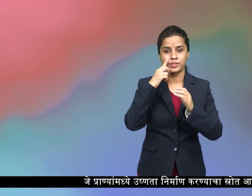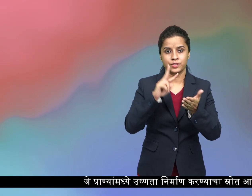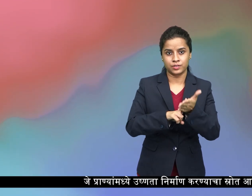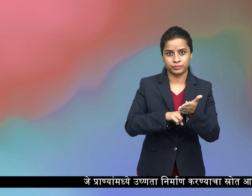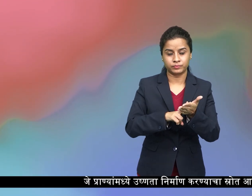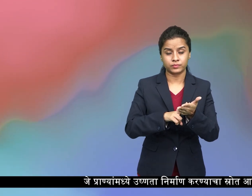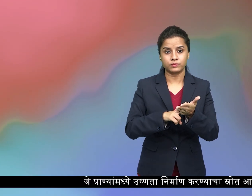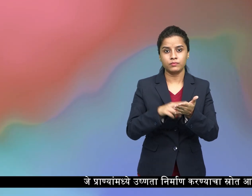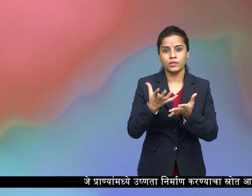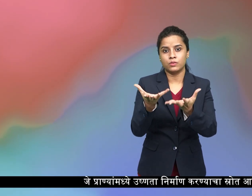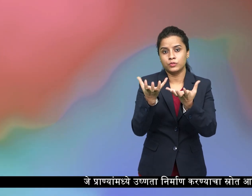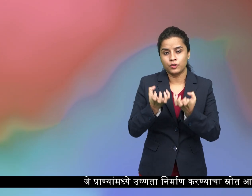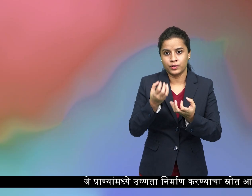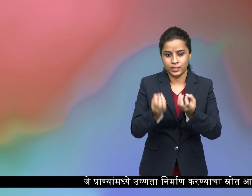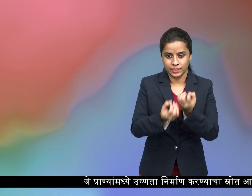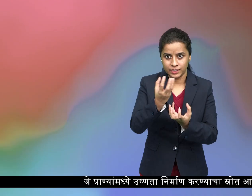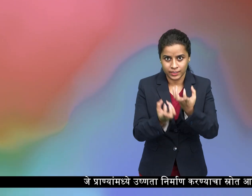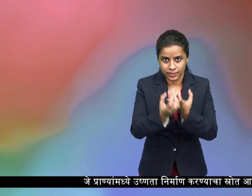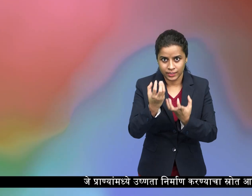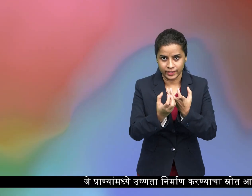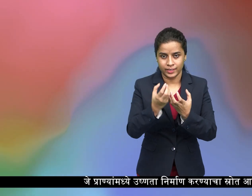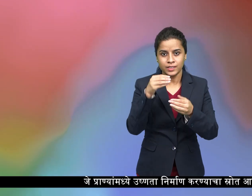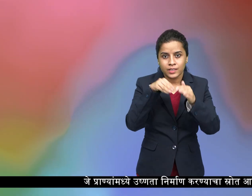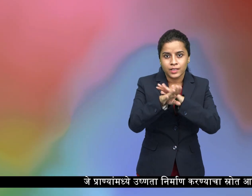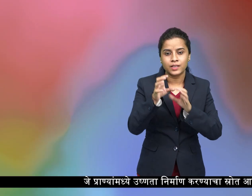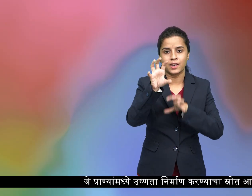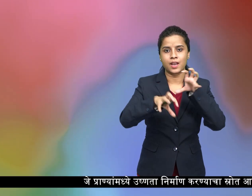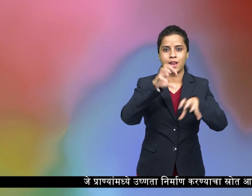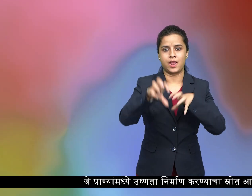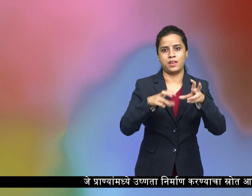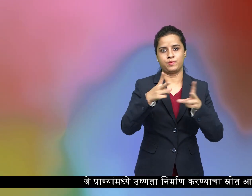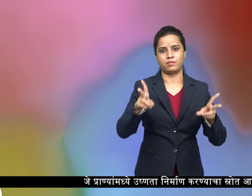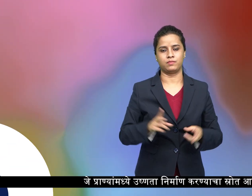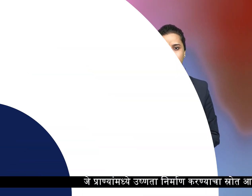जे प्राण्यांमध्ये उष्णता निर्माण करण्याचा स्रोत आहे.